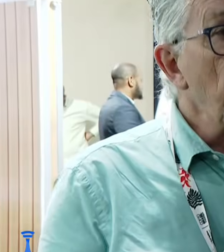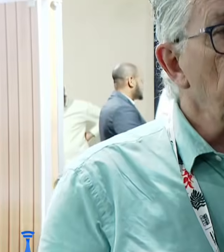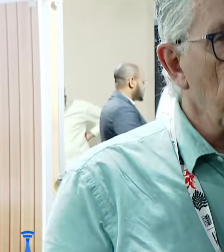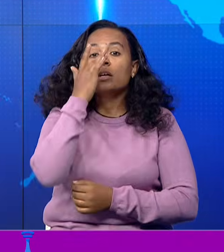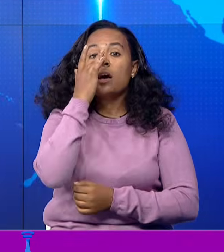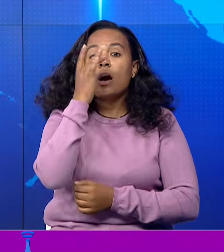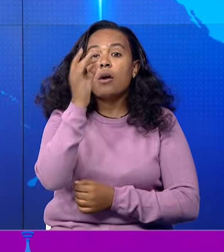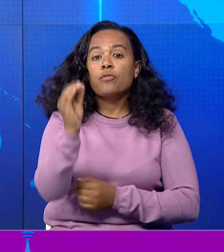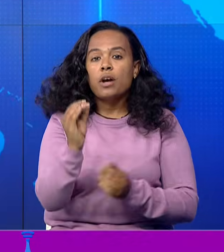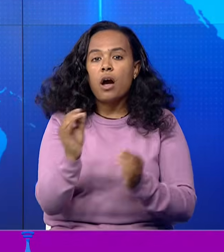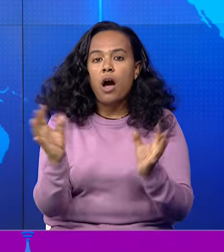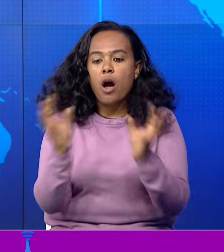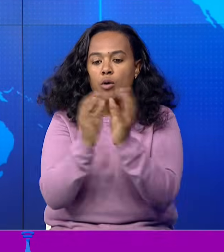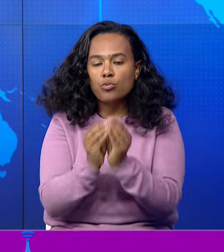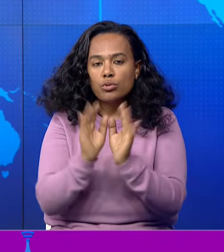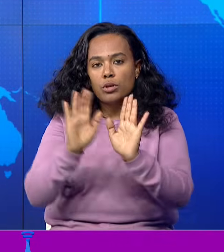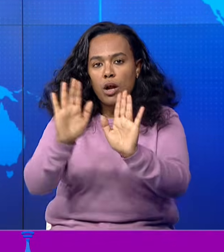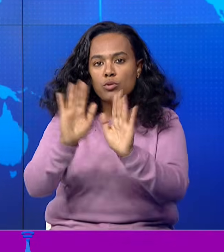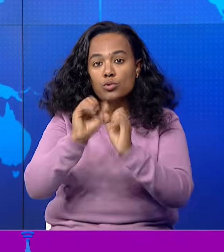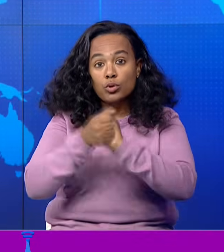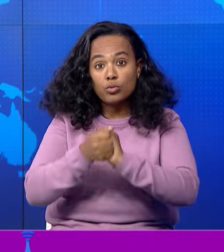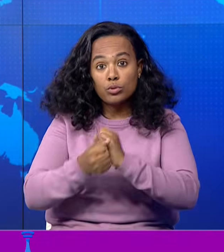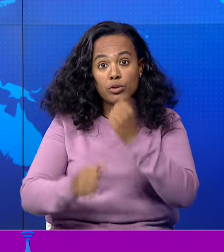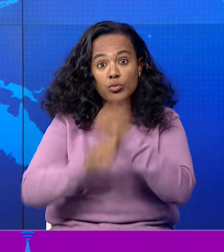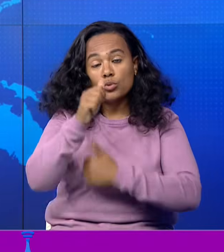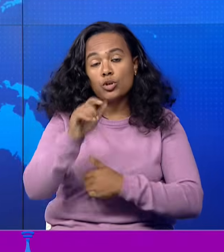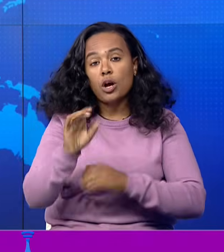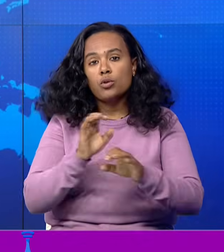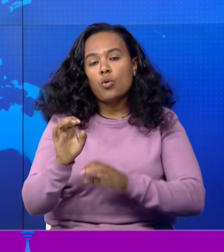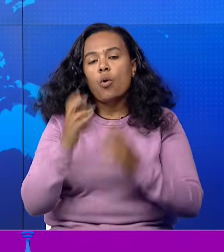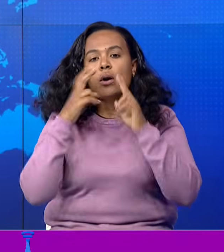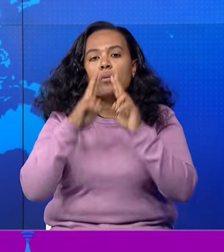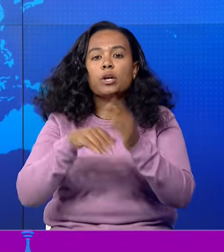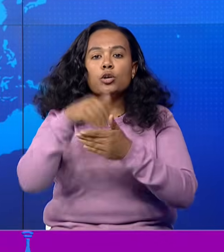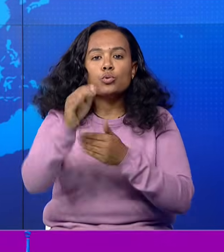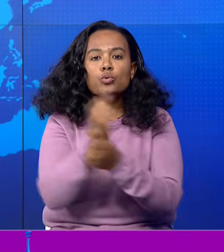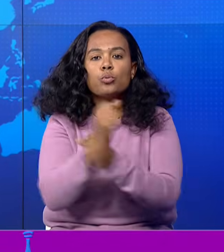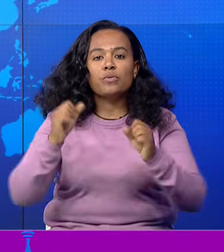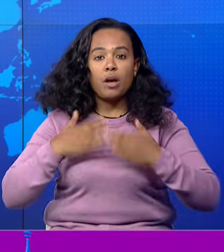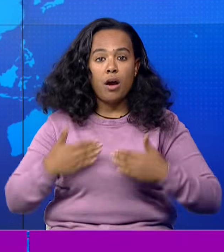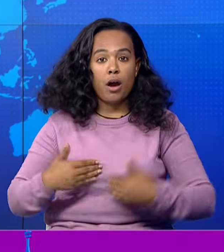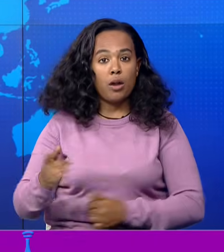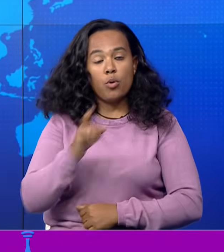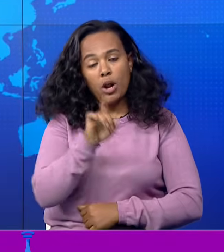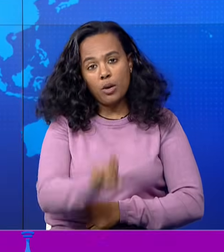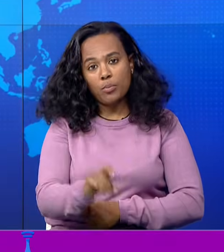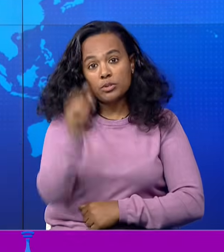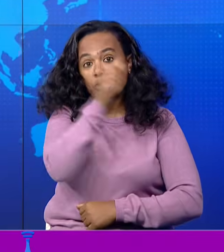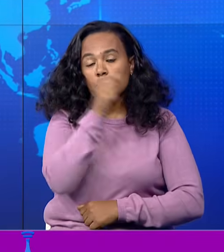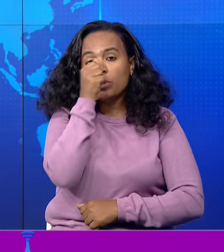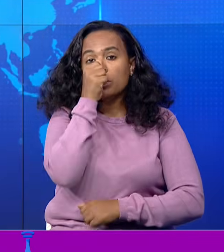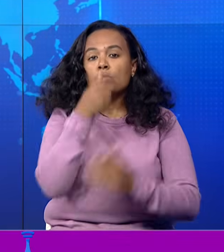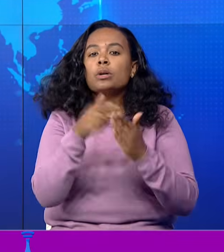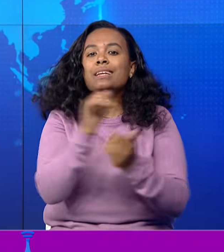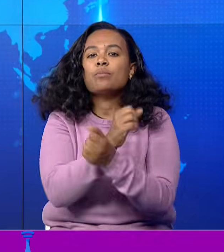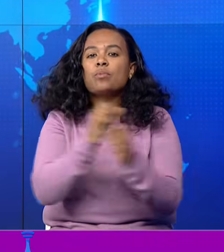የአፍሪካ አህጉር ራሱን የአየር ንብረት ለውጥ ተጽዕኖ ተጎጂ ብቻ አድርጎ ከመመልከት ወጥቶም የመፍትሄ አካል መሆን አለበት። ኢትዮጵያ ደግሞ ይህን